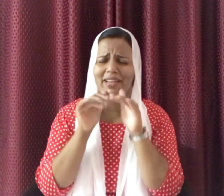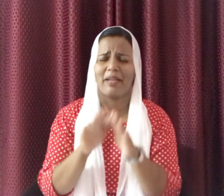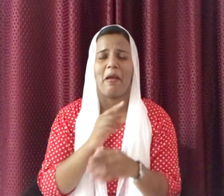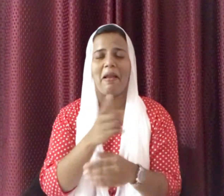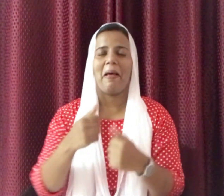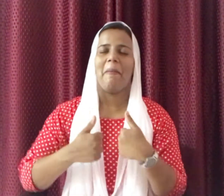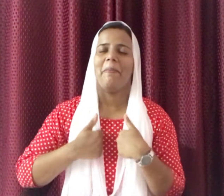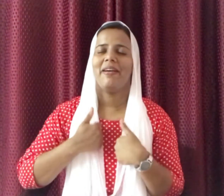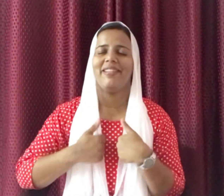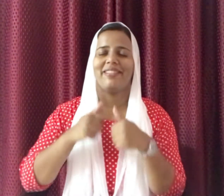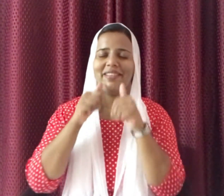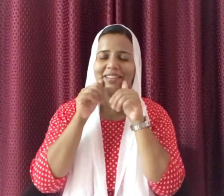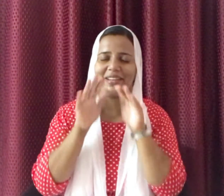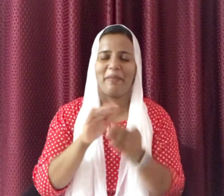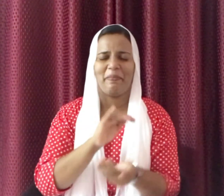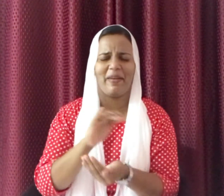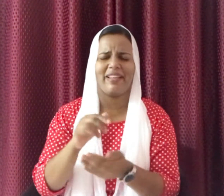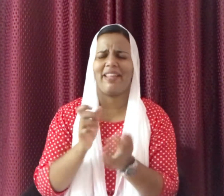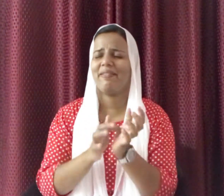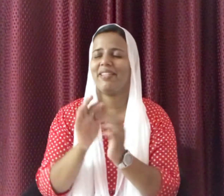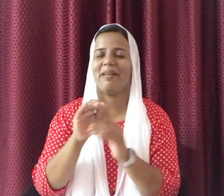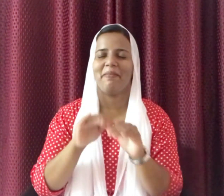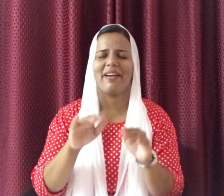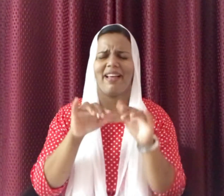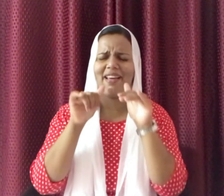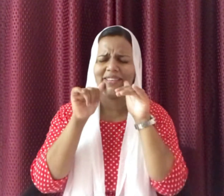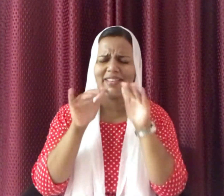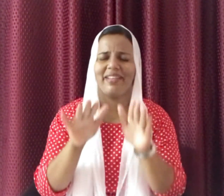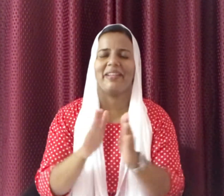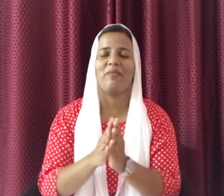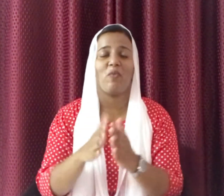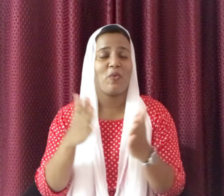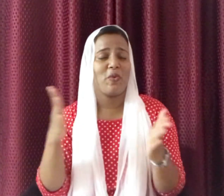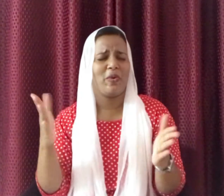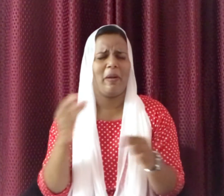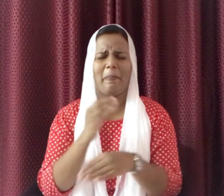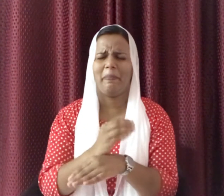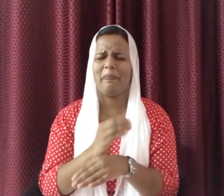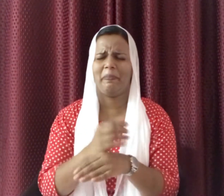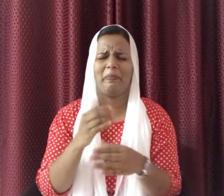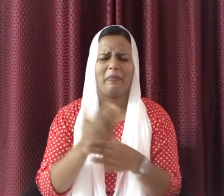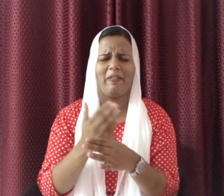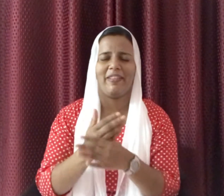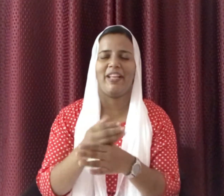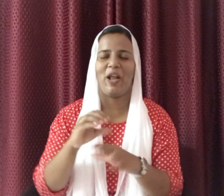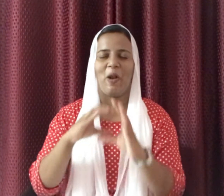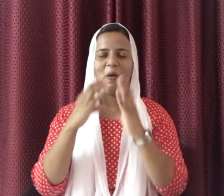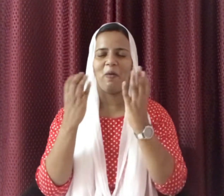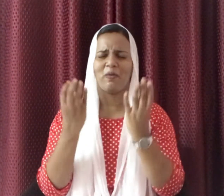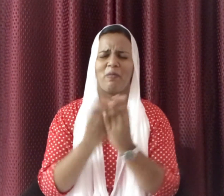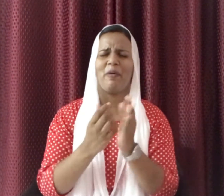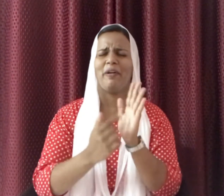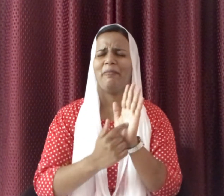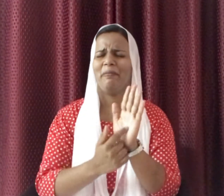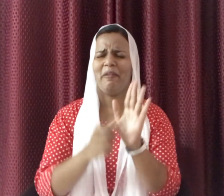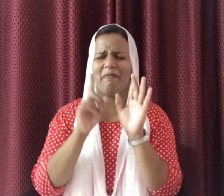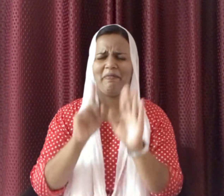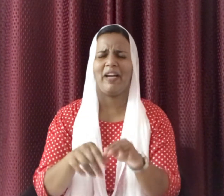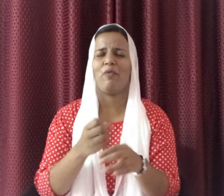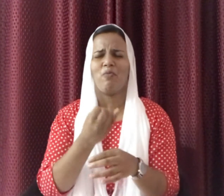അഭിഷിക്തന്മാരെയും അനുഗ്രഹിക്കണം. എല്ലാ ദൈവ മക്കളെയും അനുഗ്രഹിക്കണം. അസാധാരണമായ ഒരു സഭായോഗം ഇന്നത്തെ പകൽക്കാലം ലോകത്തെമ്പാടും വ്യാപരിക്കണം. അനേകർ